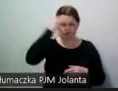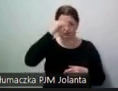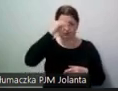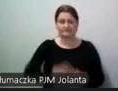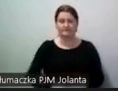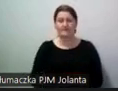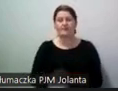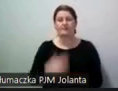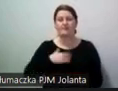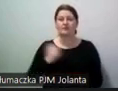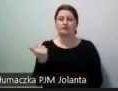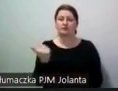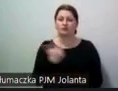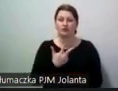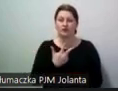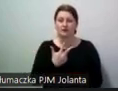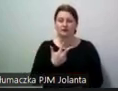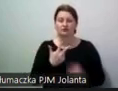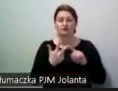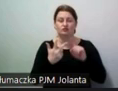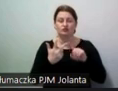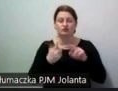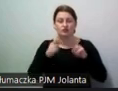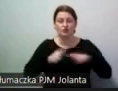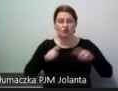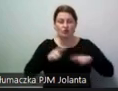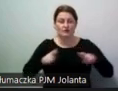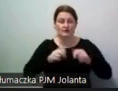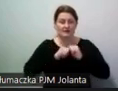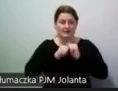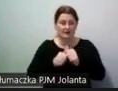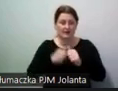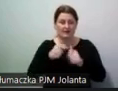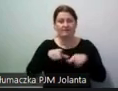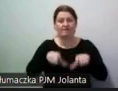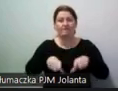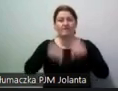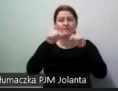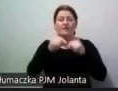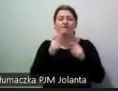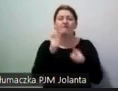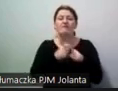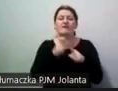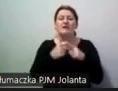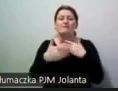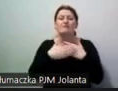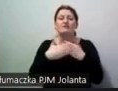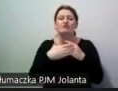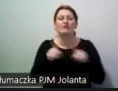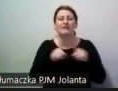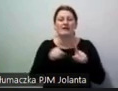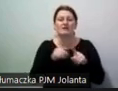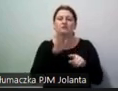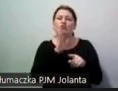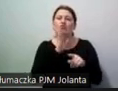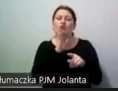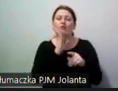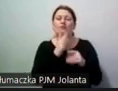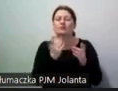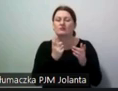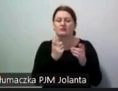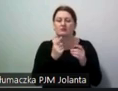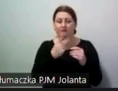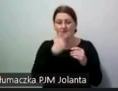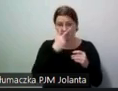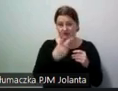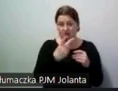mamy trzeci typ zadania, który polega na dobraniu synonimu, wyrazu bliskoznacznego. I widzimy, że